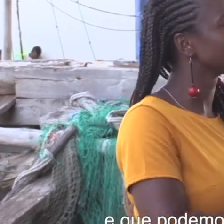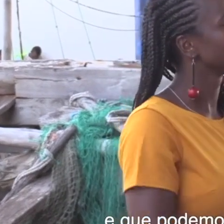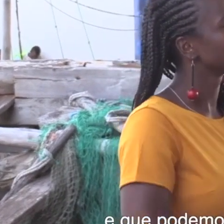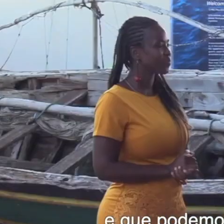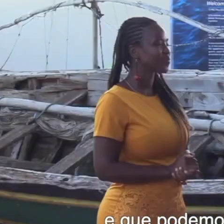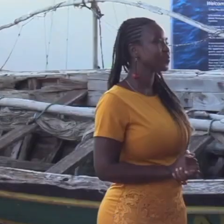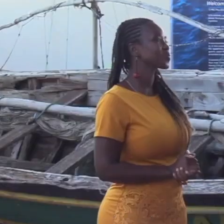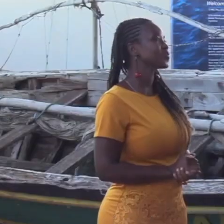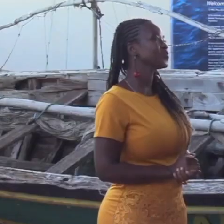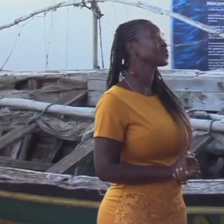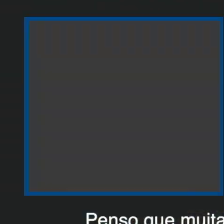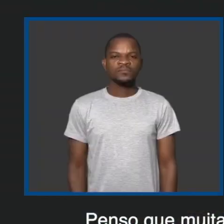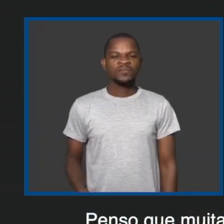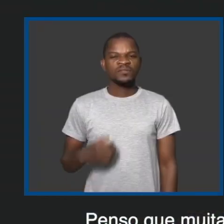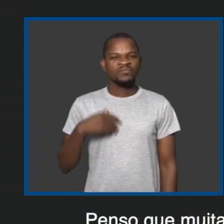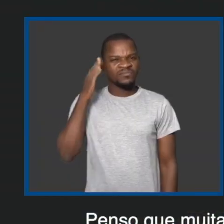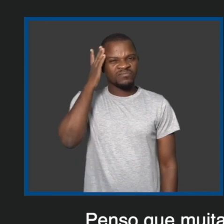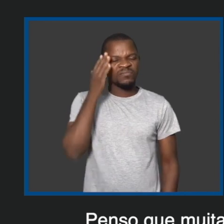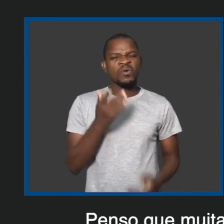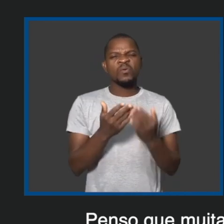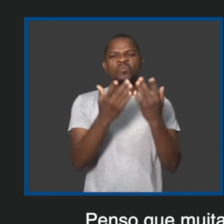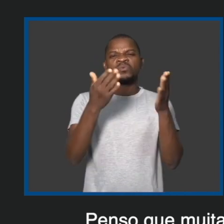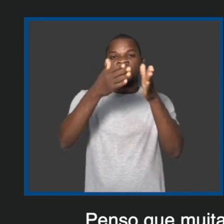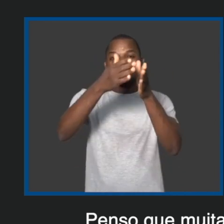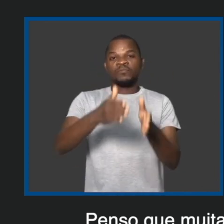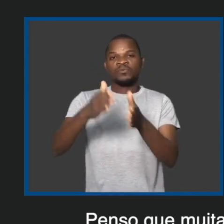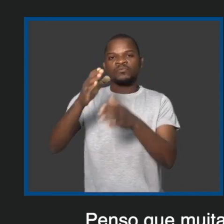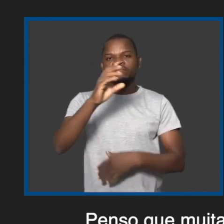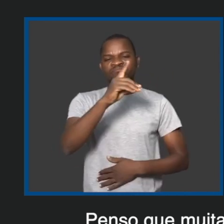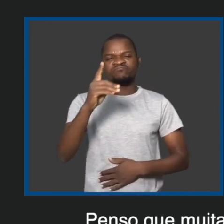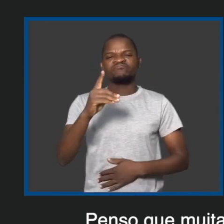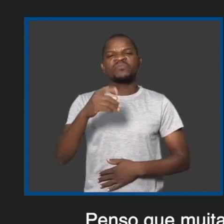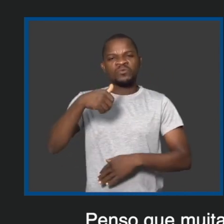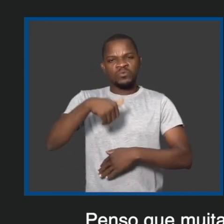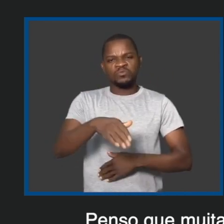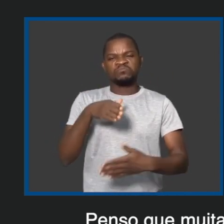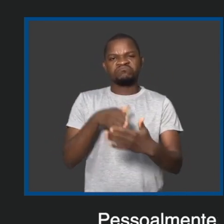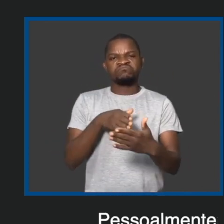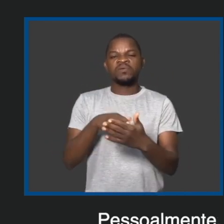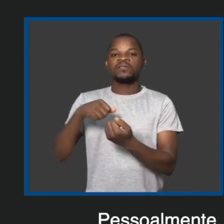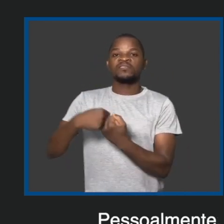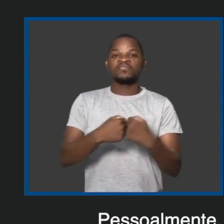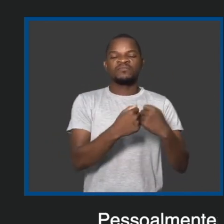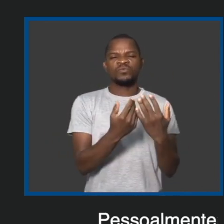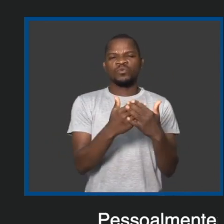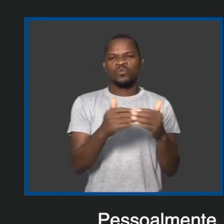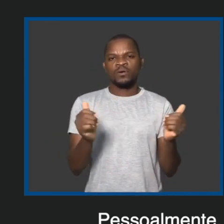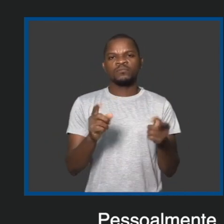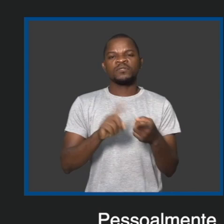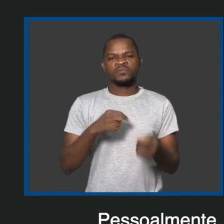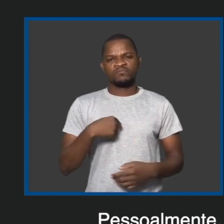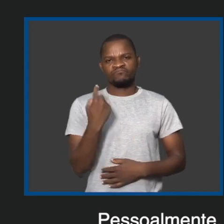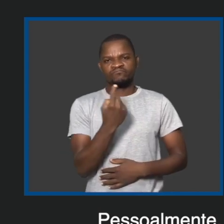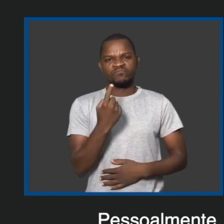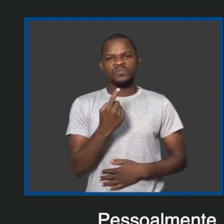para superar a discriminação? Penso que muitas pessoas com deficiência têm enfrentado os mesmos desafios. Pessoalmente,